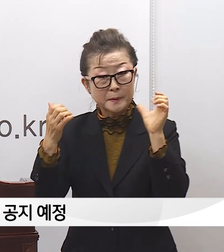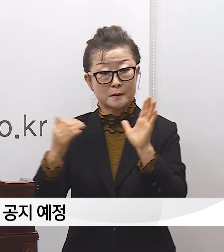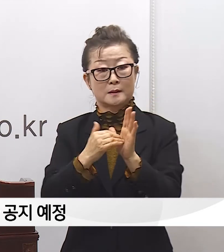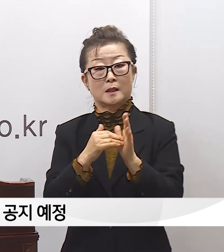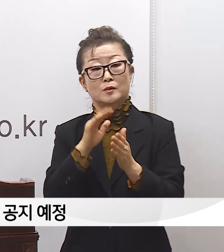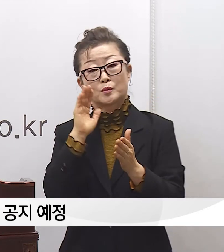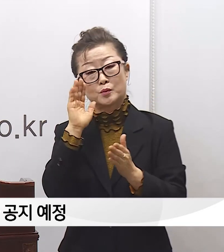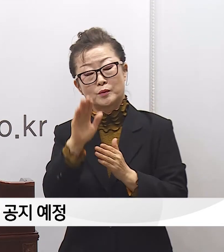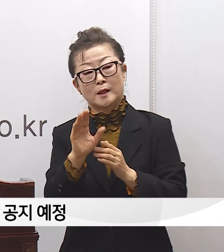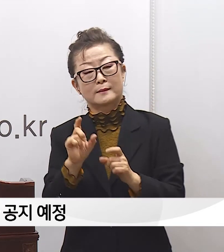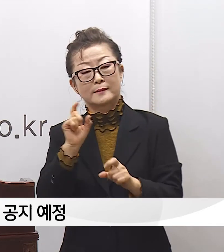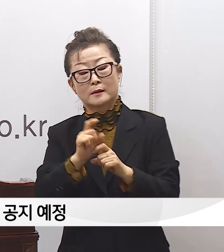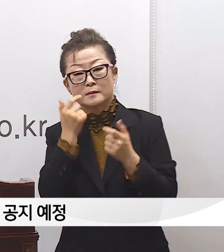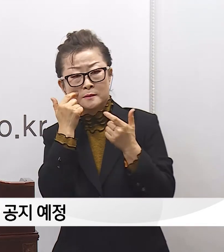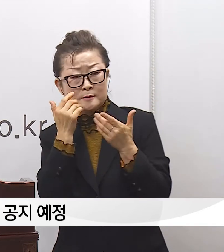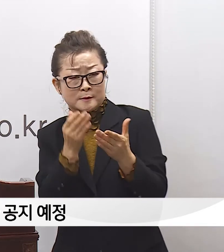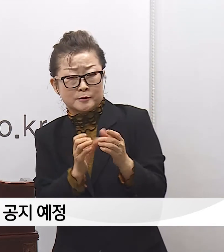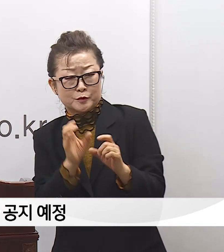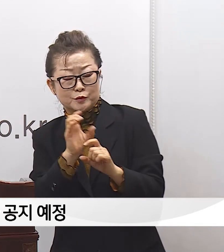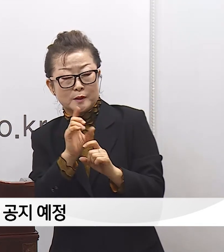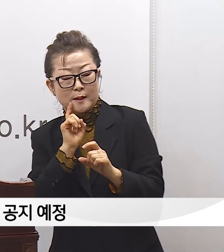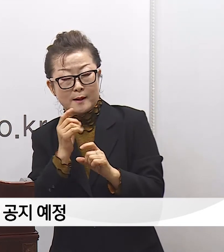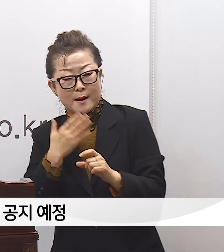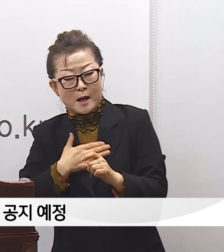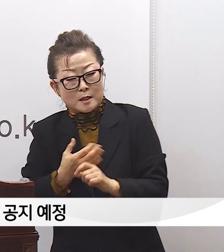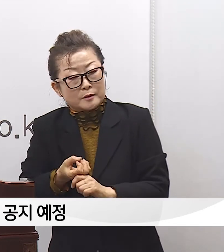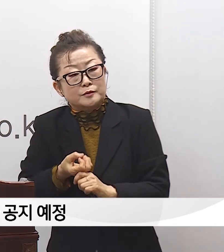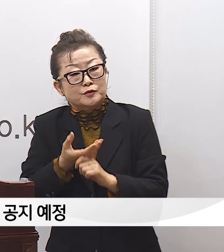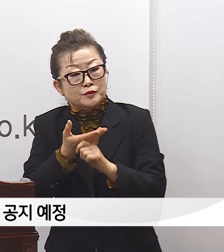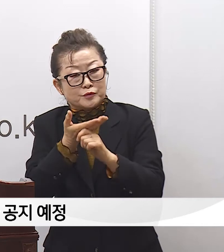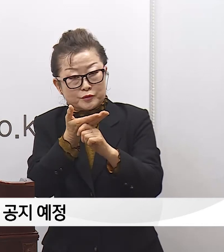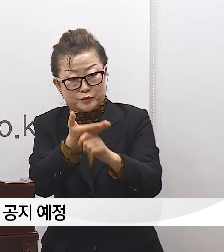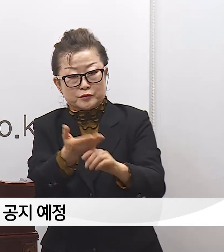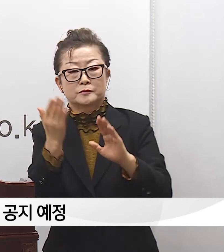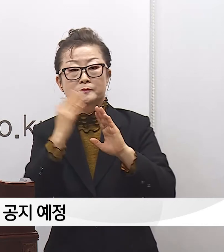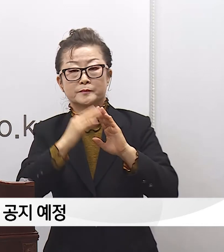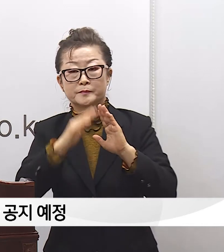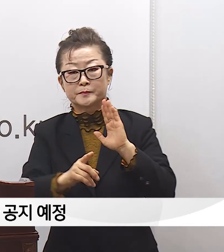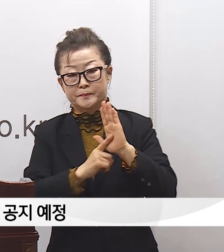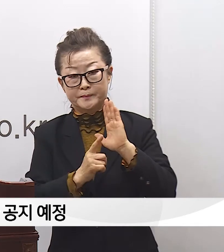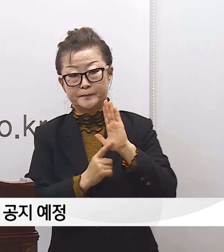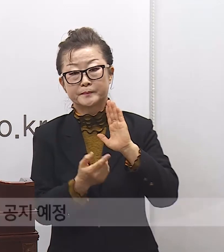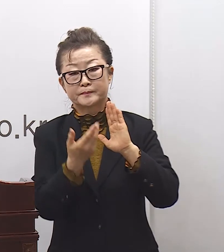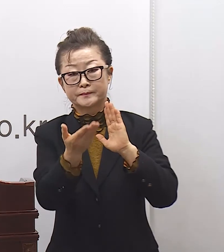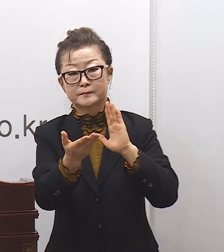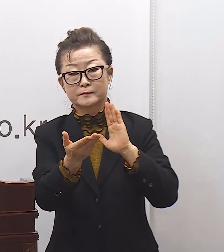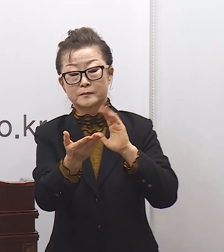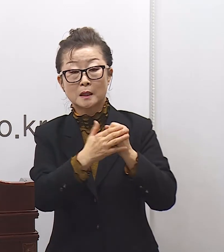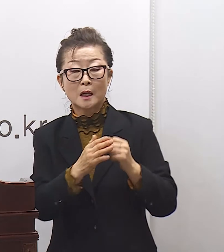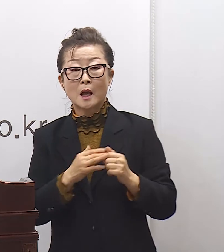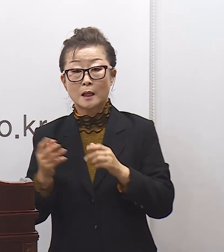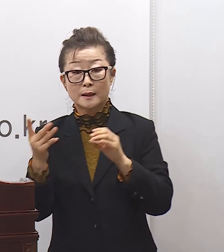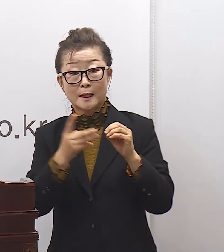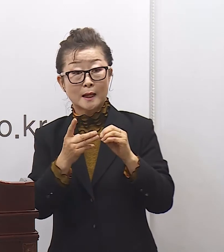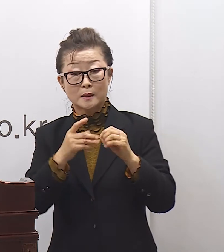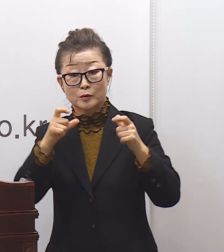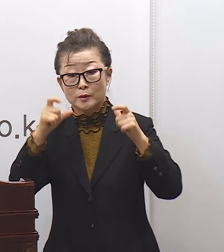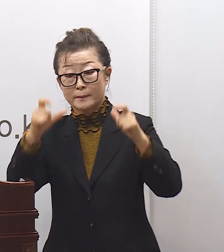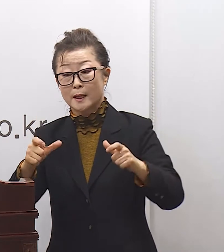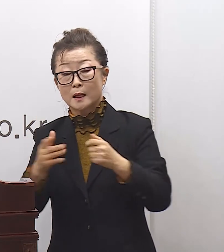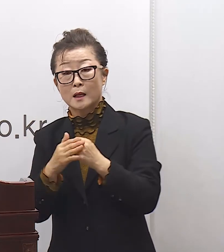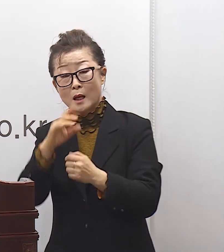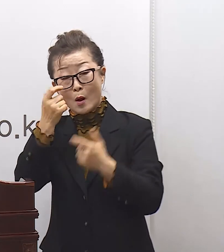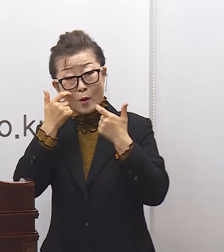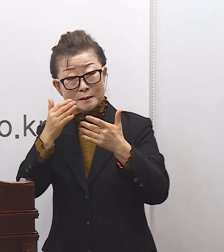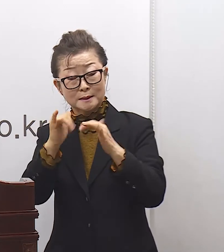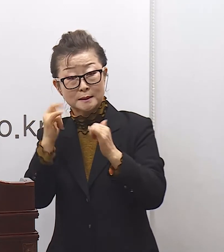추가로 정확하게 군민 여러분들에게 공지를 해드리겠습니다. 군은 앞으로